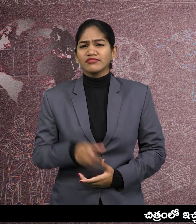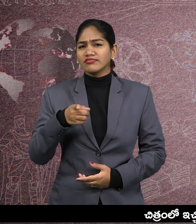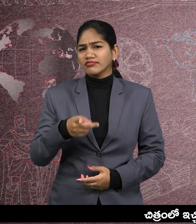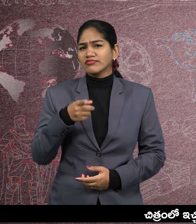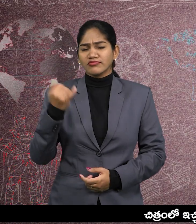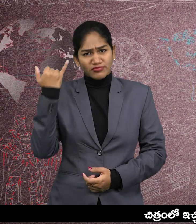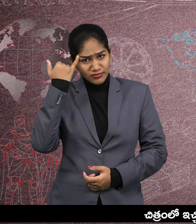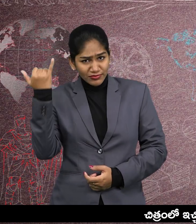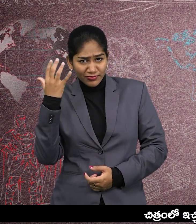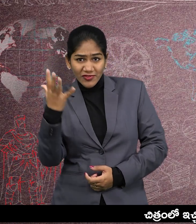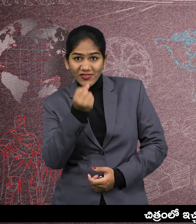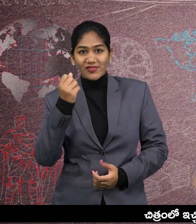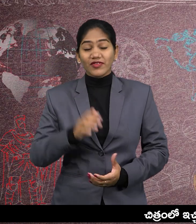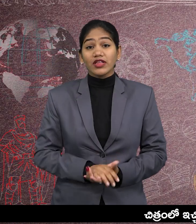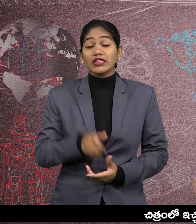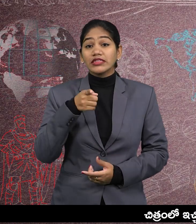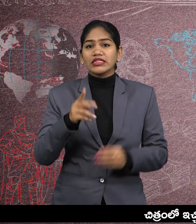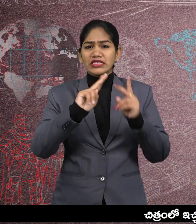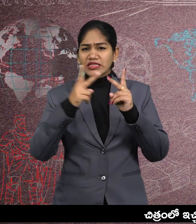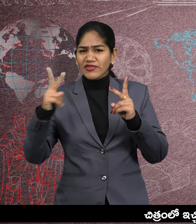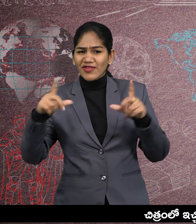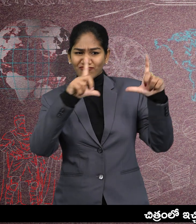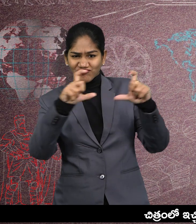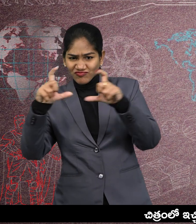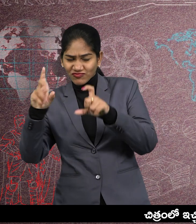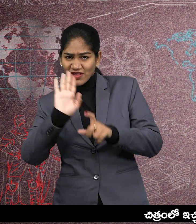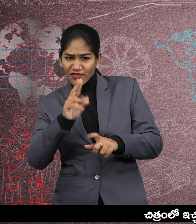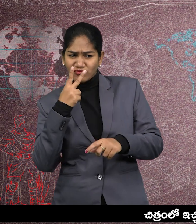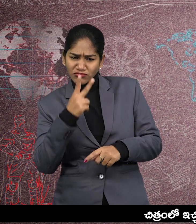చిత్రంలో ఇచ్చిన చిహ్నాలను మీరు గుర్తించగలరా?